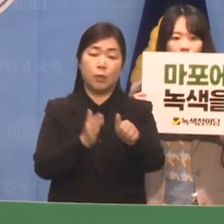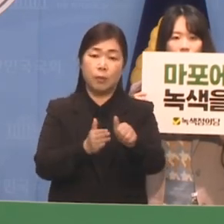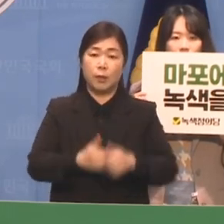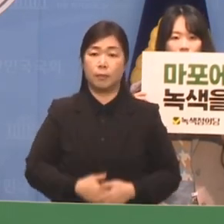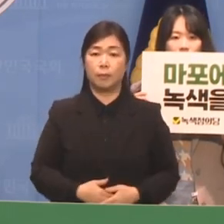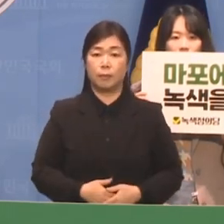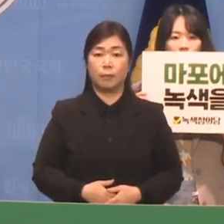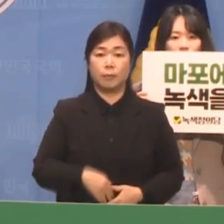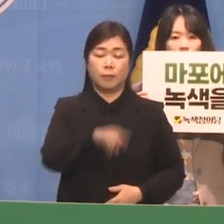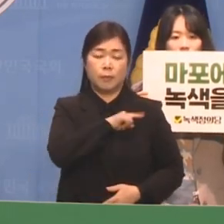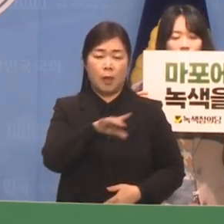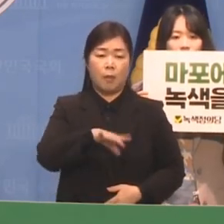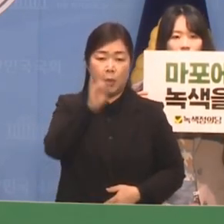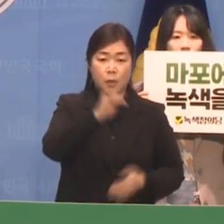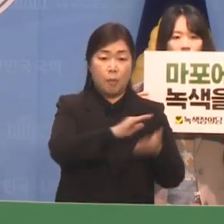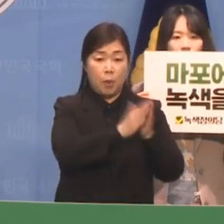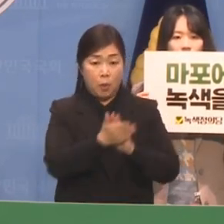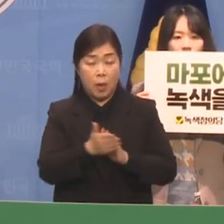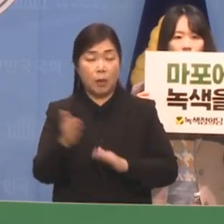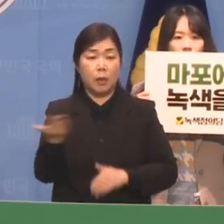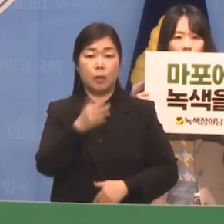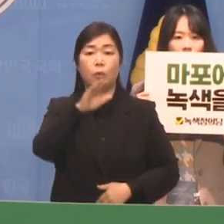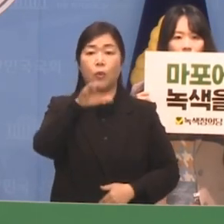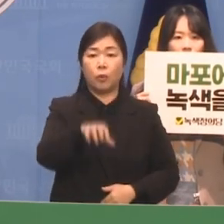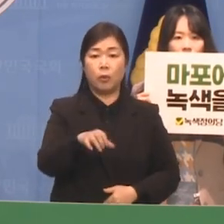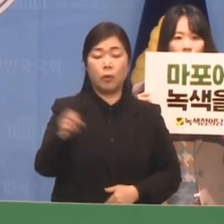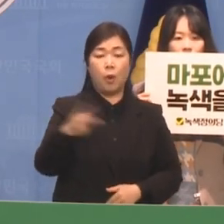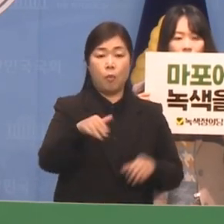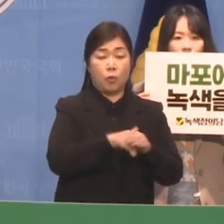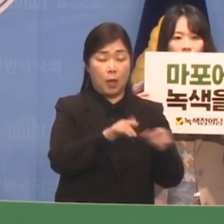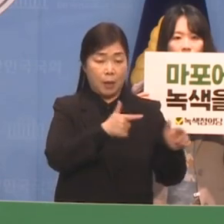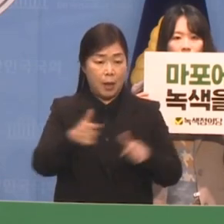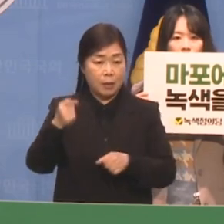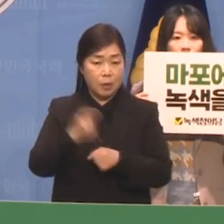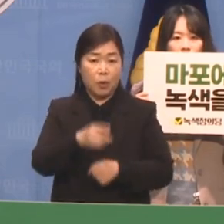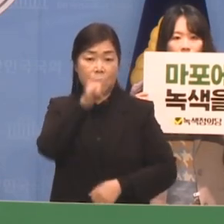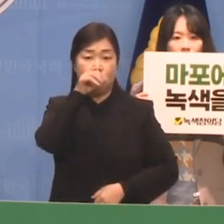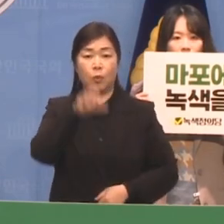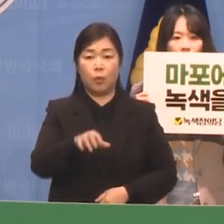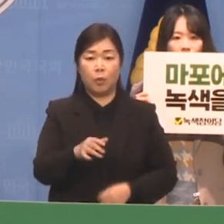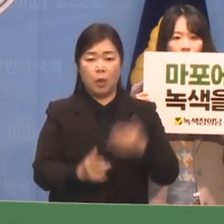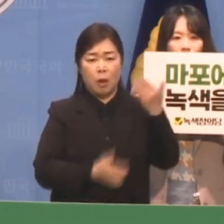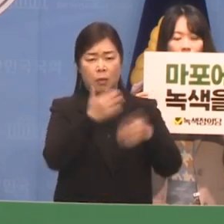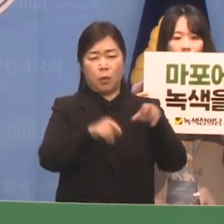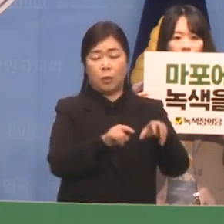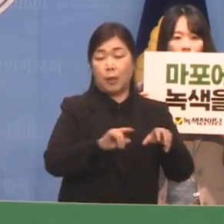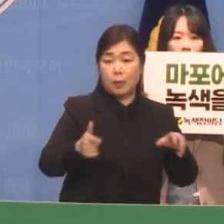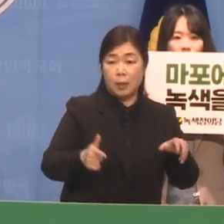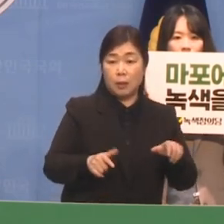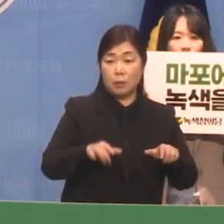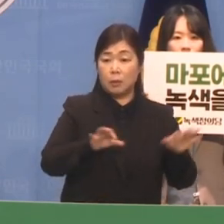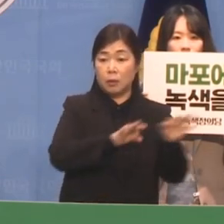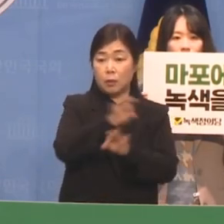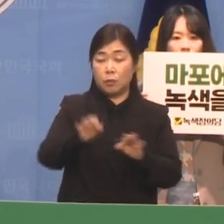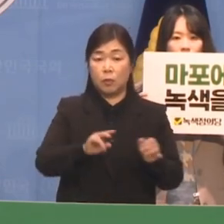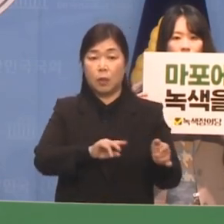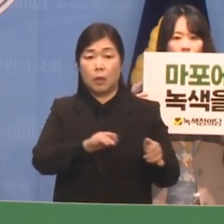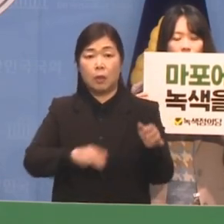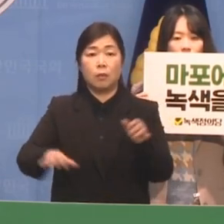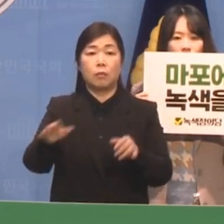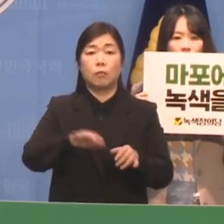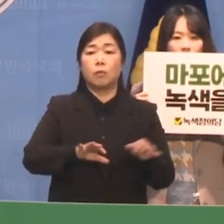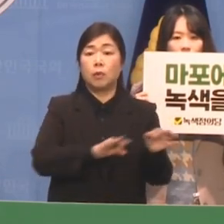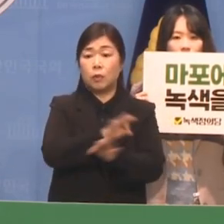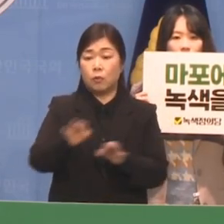시작되는 지역, 문화와 다양성이 살아 숨쉬는 지역, 소각장이 아니라 지역 순환 경제를 주민들이